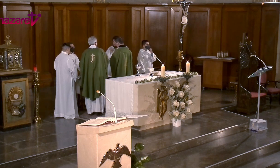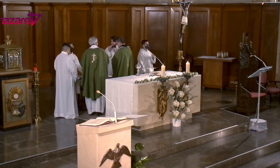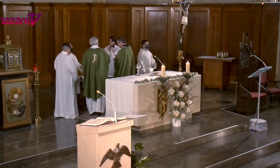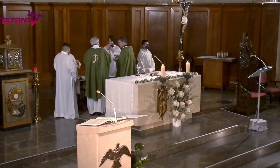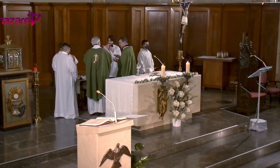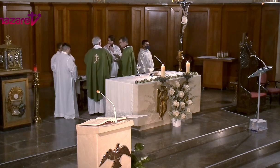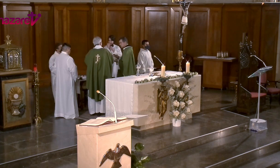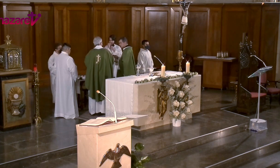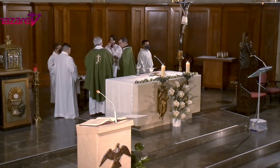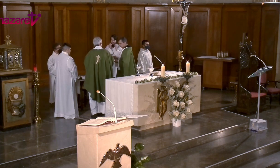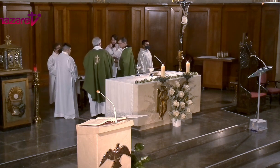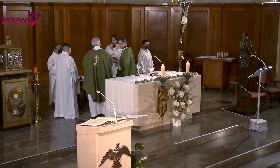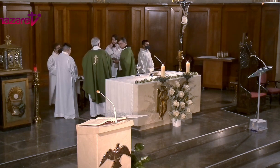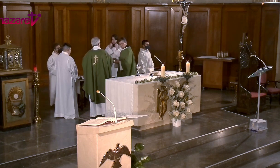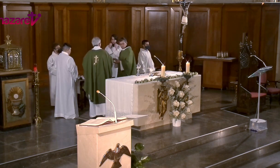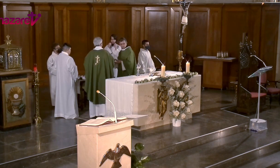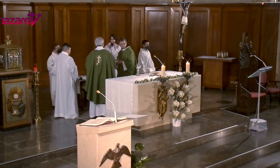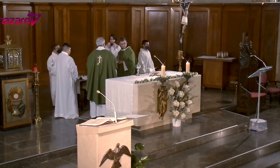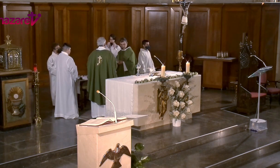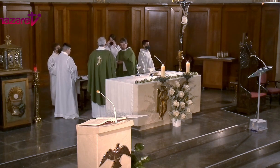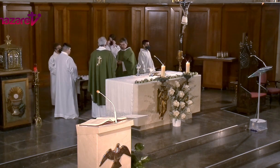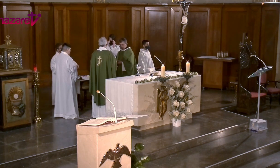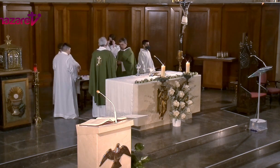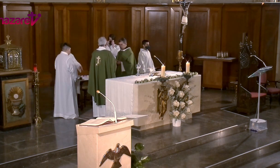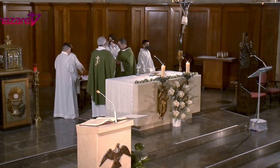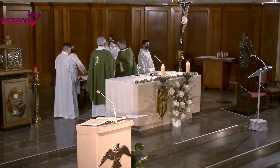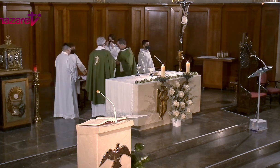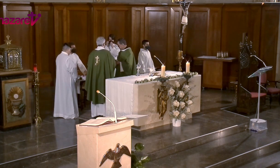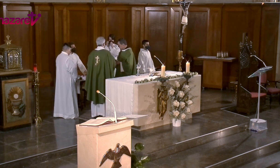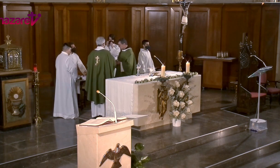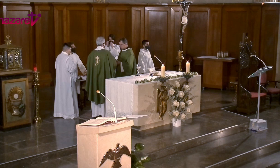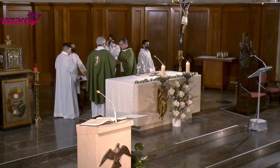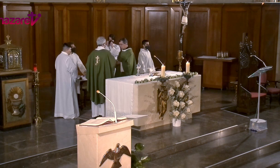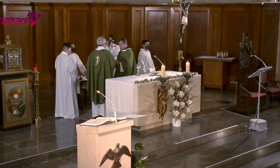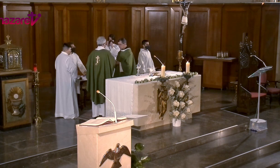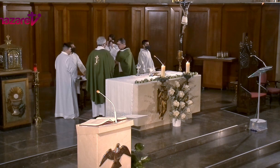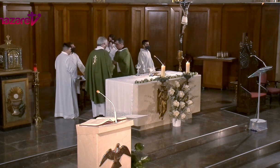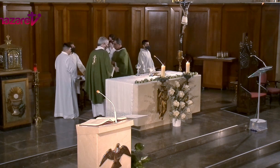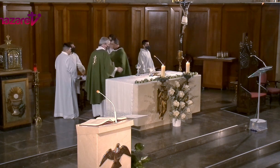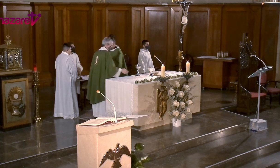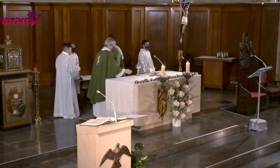Se engaña en ti la vista, el tacto, el gusto,